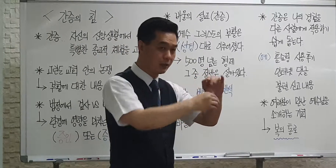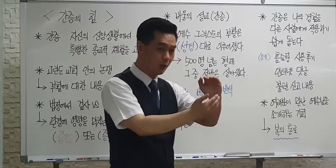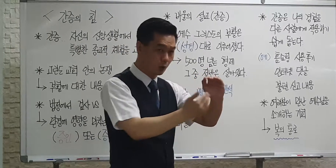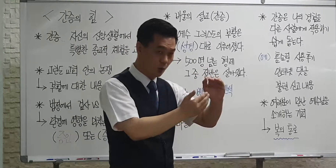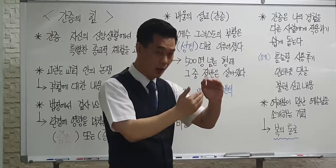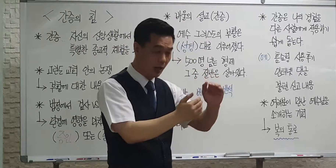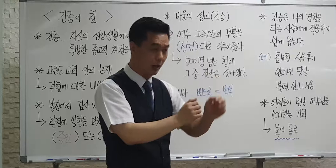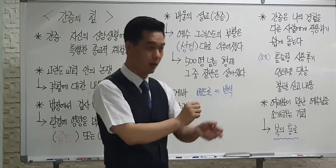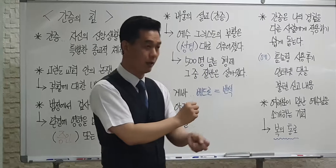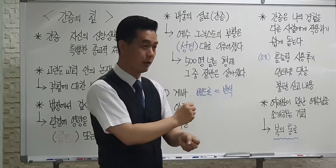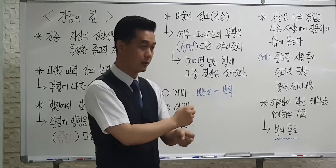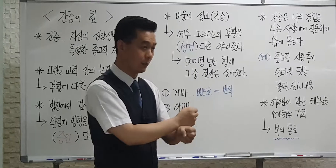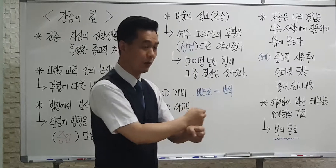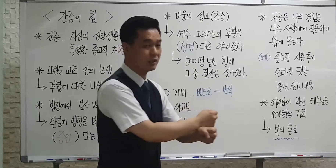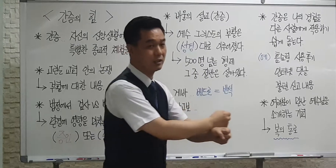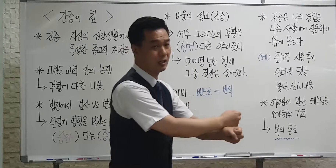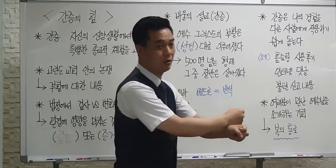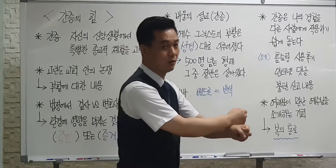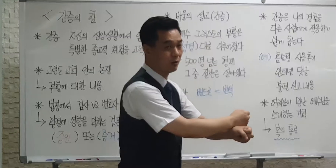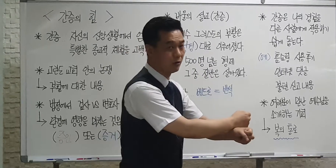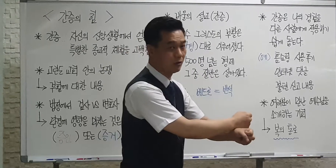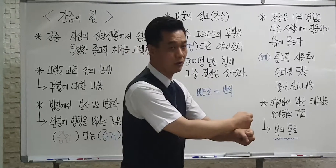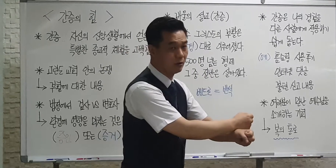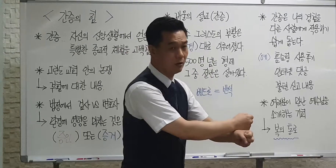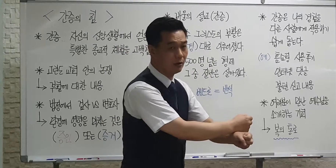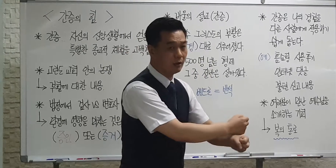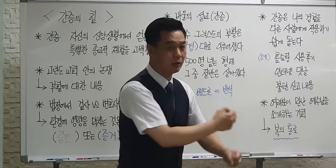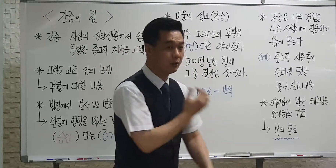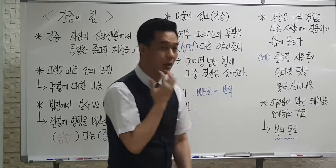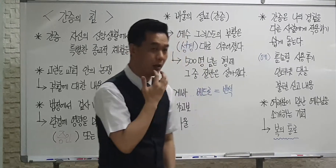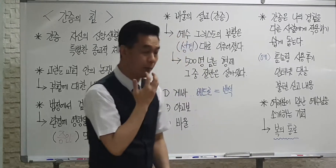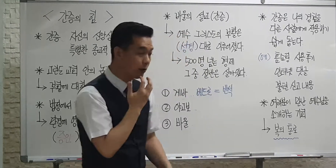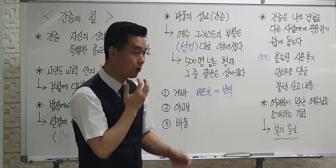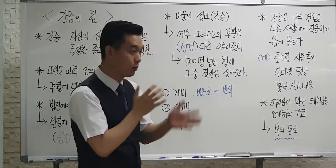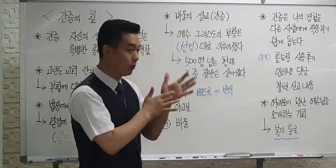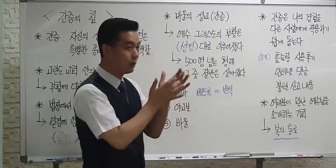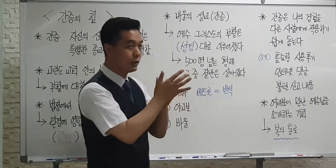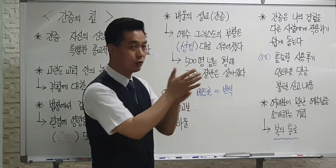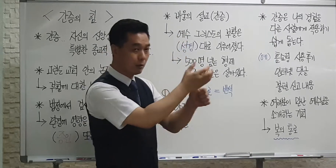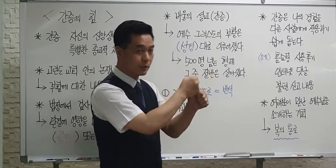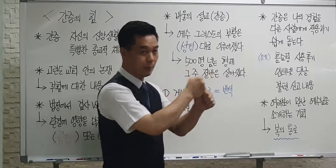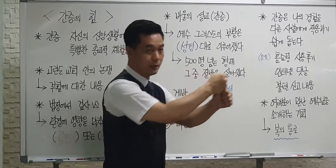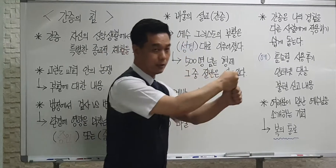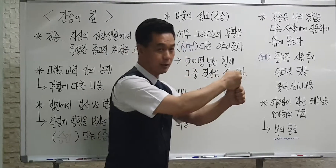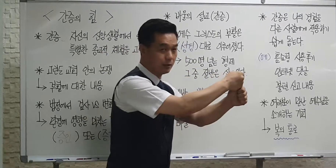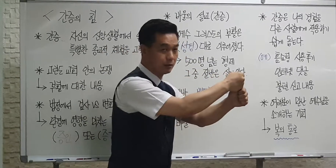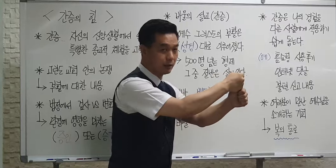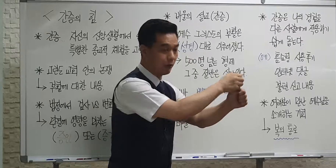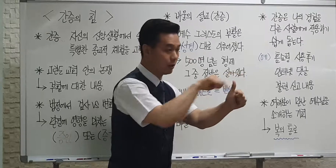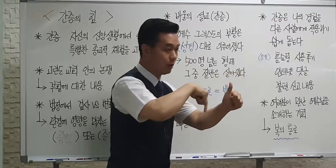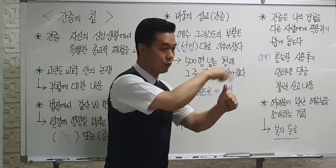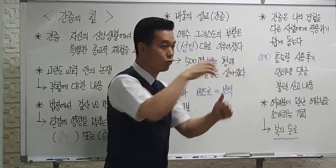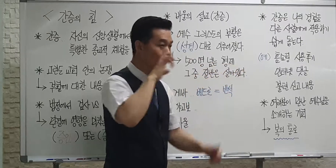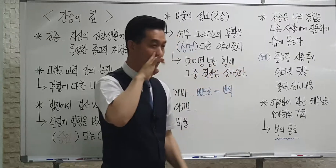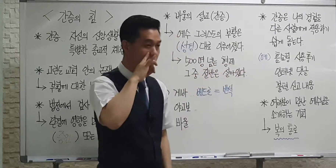그 전에 잡혀가시잖아요. 그때 베드로도 예수님 잡히시는 그 상황이